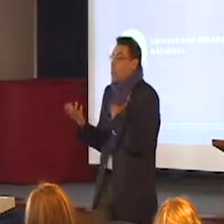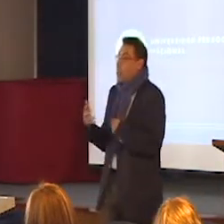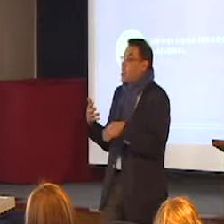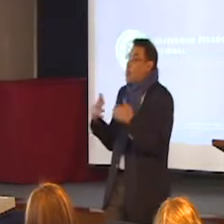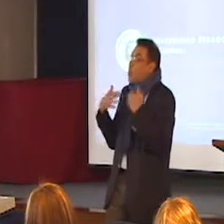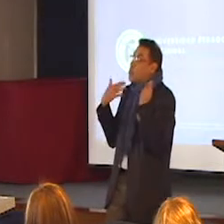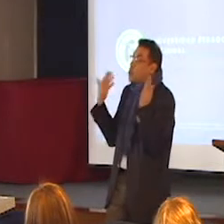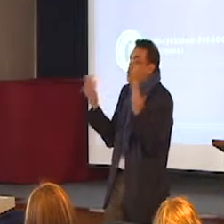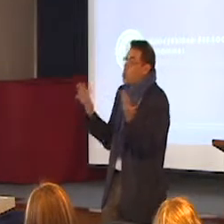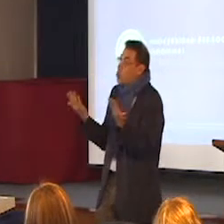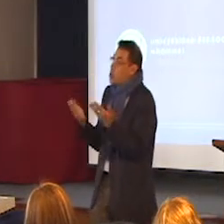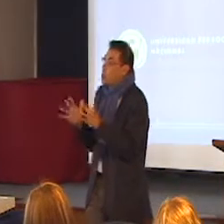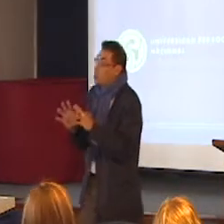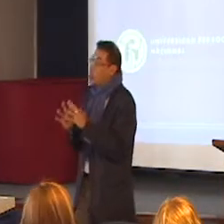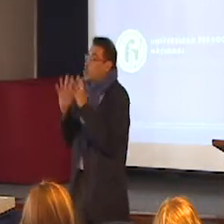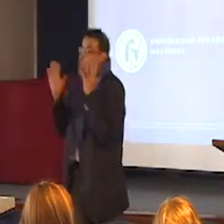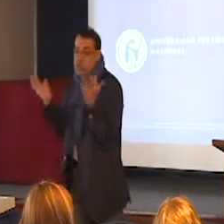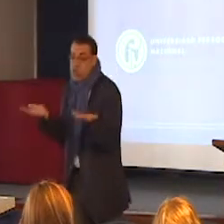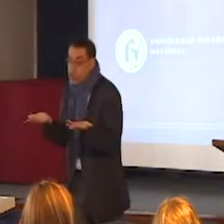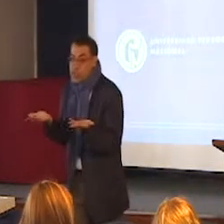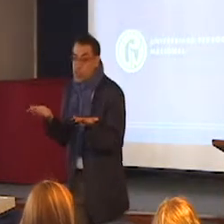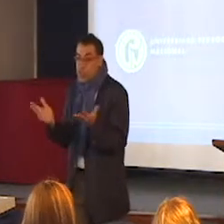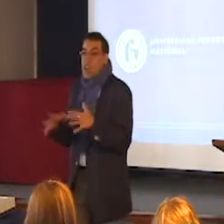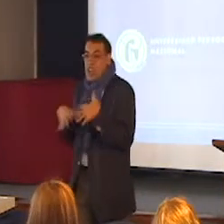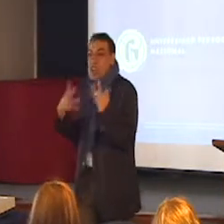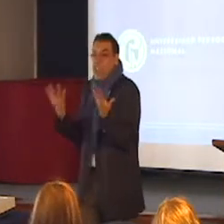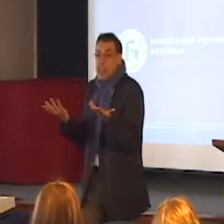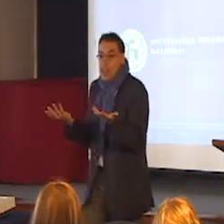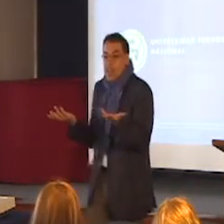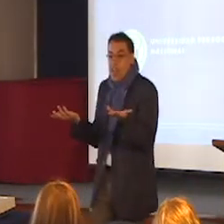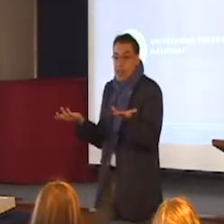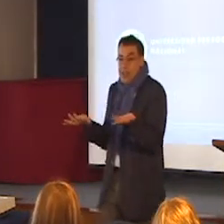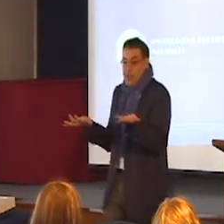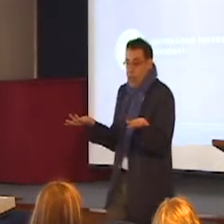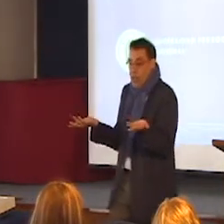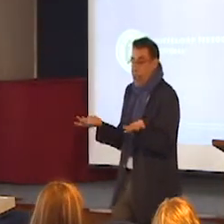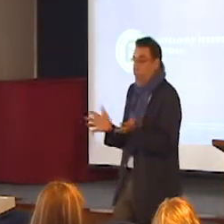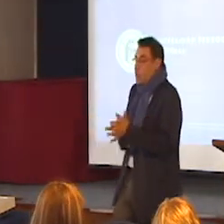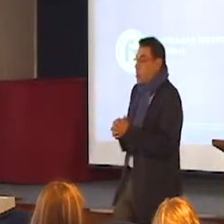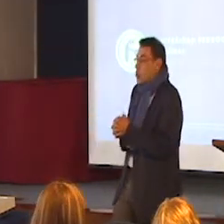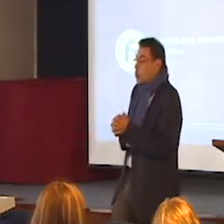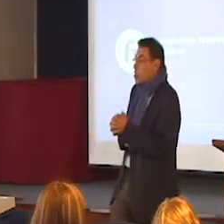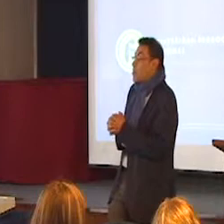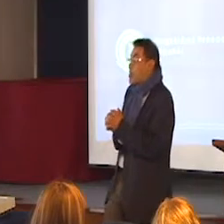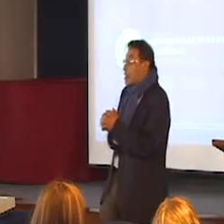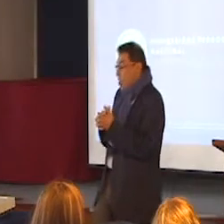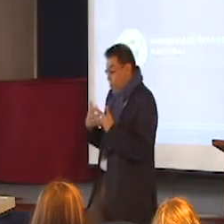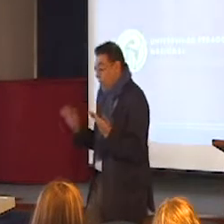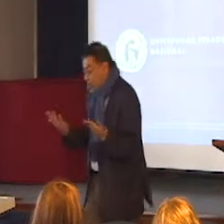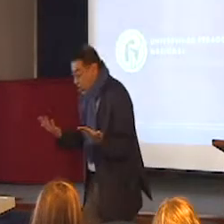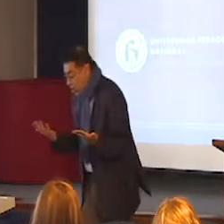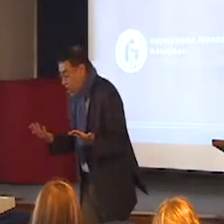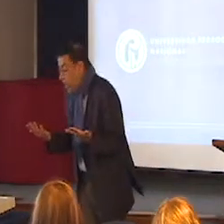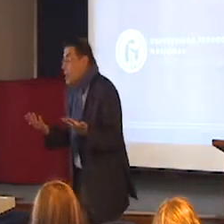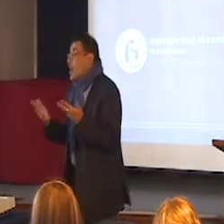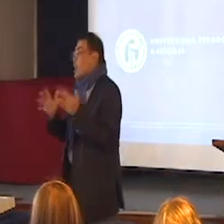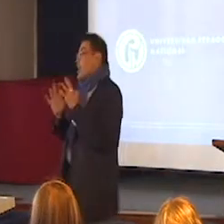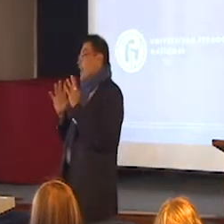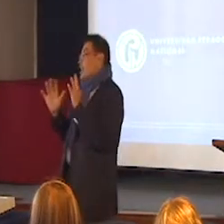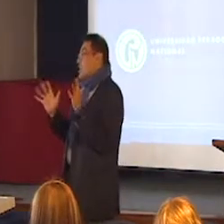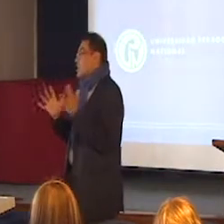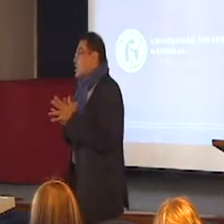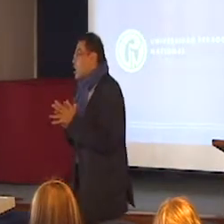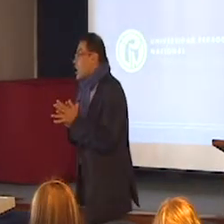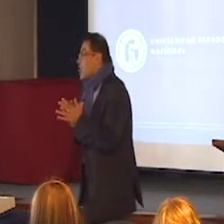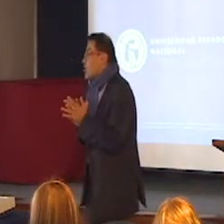para sujetos que no tienen oralidad, también hay muchos otros sujetos que en otras condiciones requerirían de estos sistemas. Pero